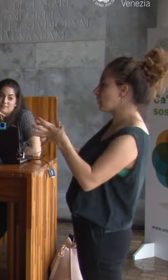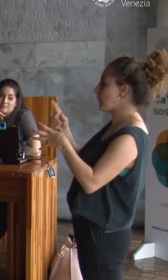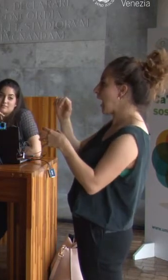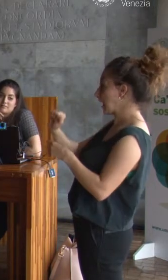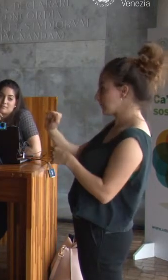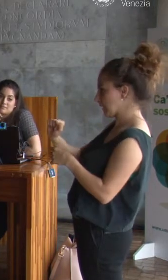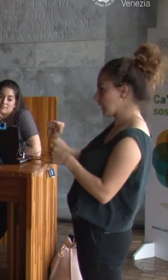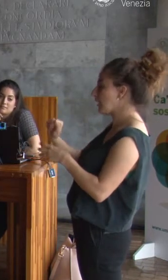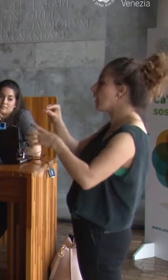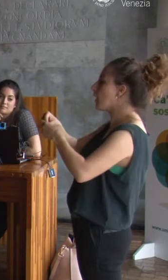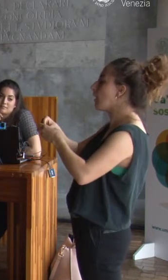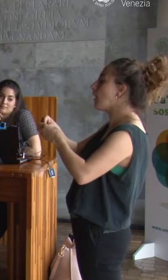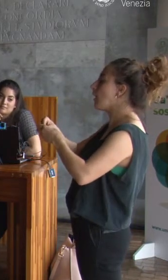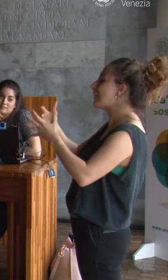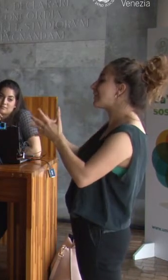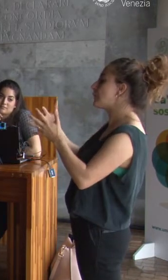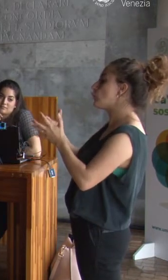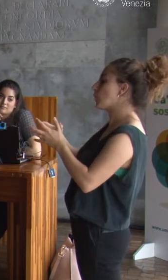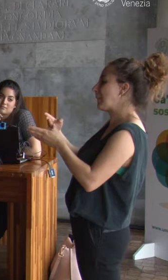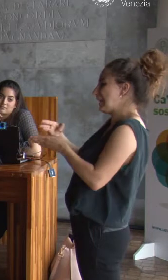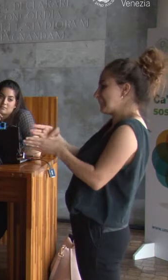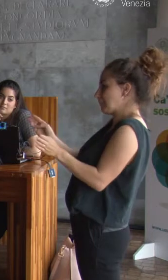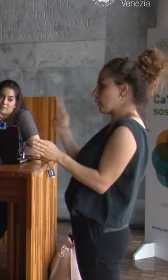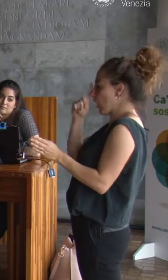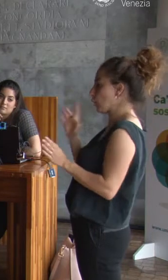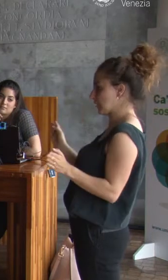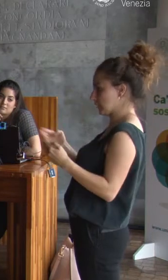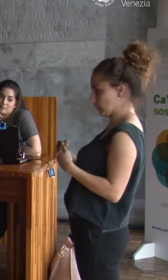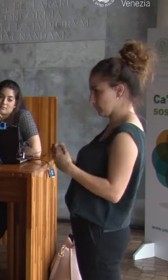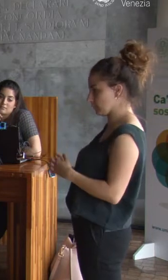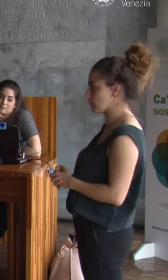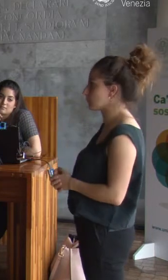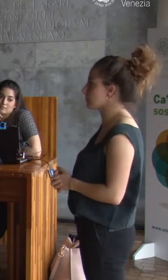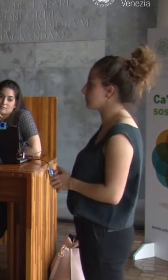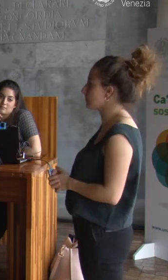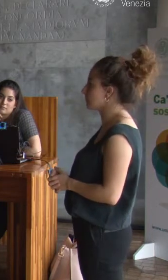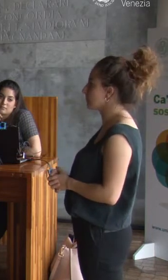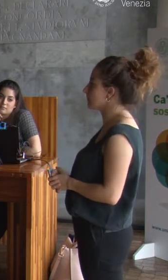dei disturbi dello spettro autistico. Terzo piano, 354.